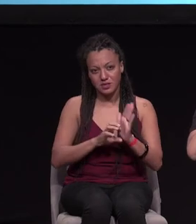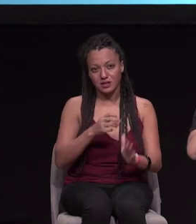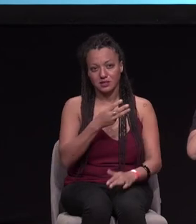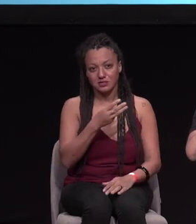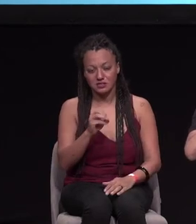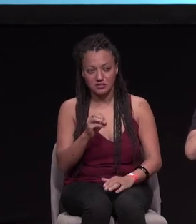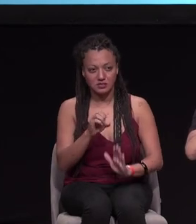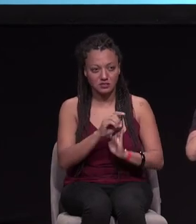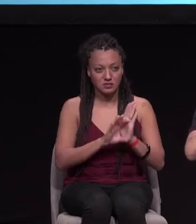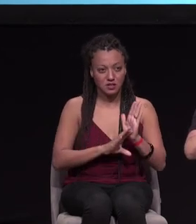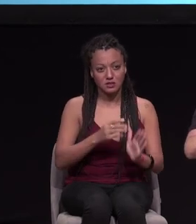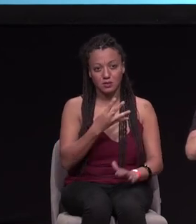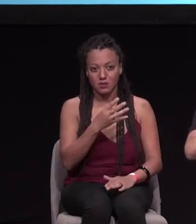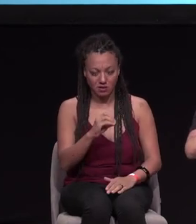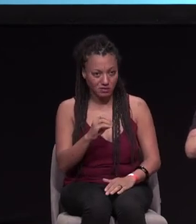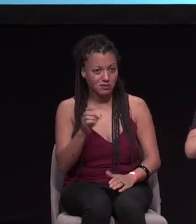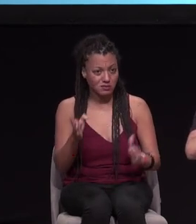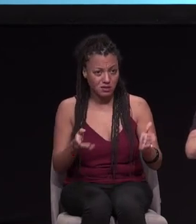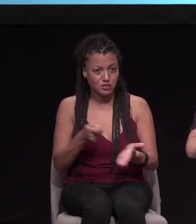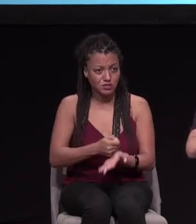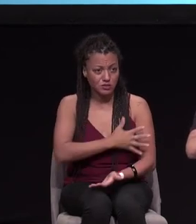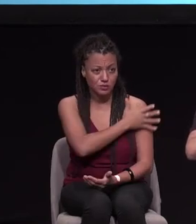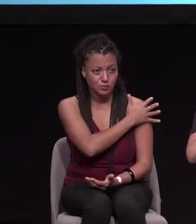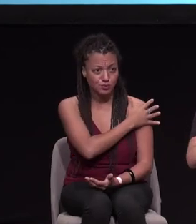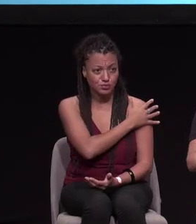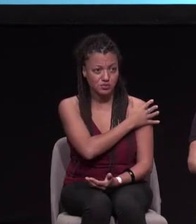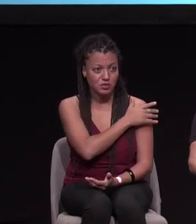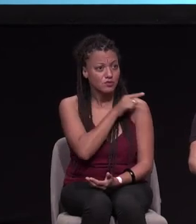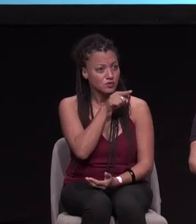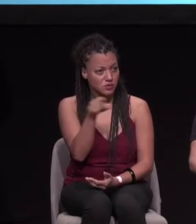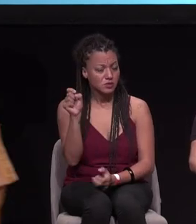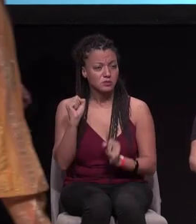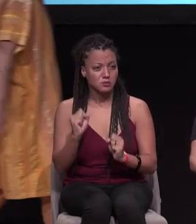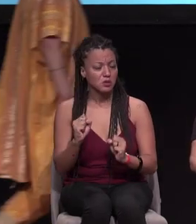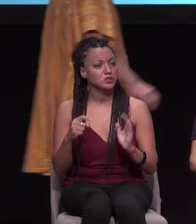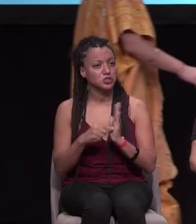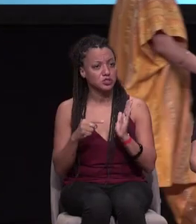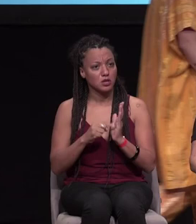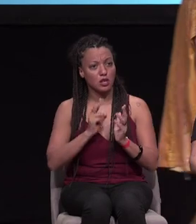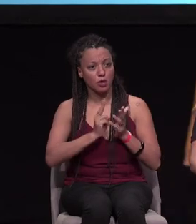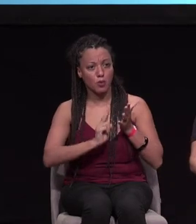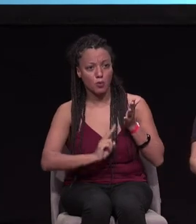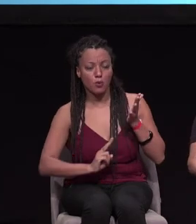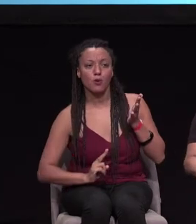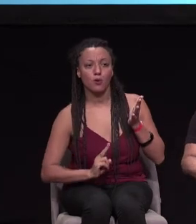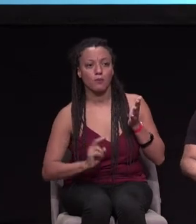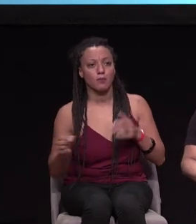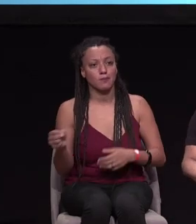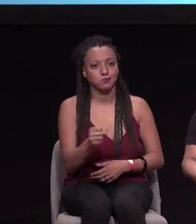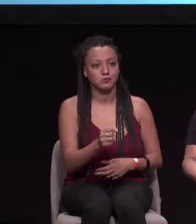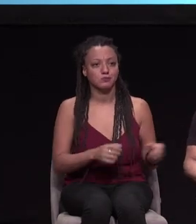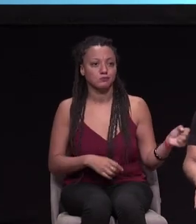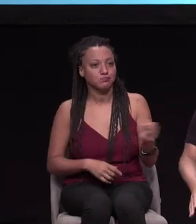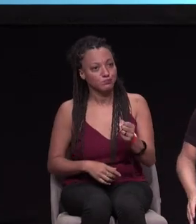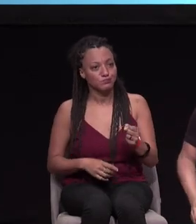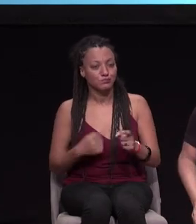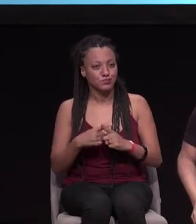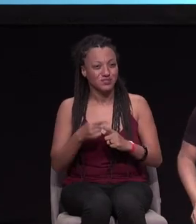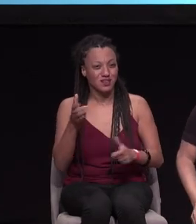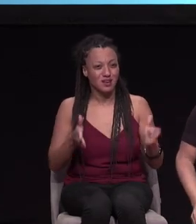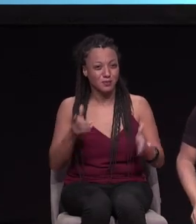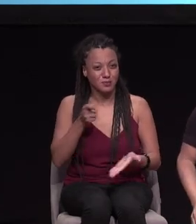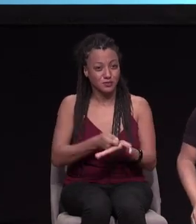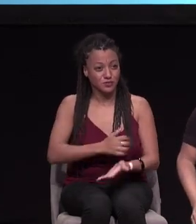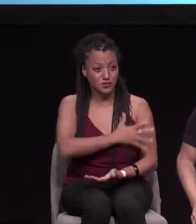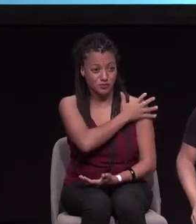novo a gente tem que ter certeza é uma ditadura você pode indicar quem você quiser para fazer o que você quiser branco ou não né é uma ditadura quem se